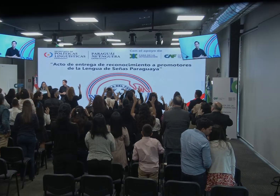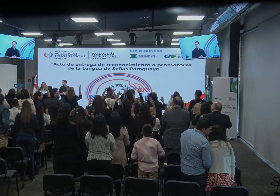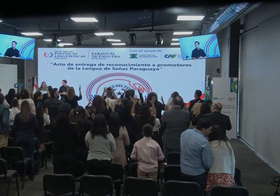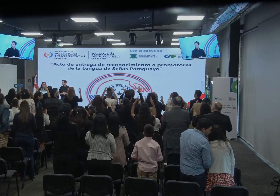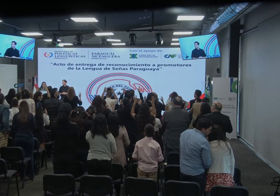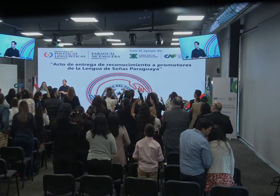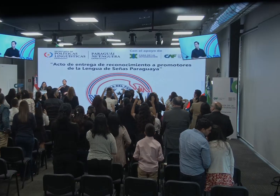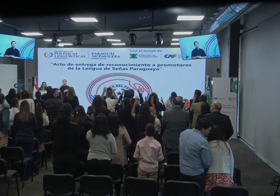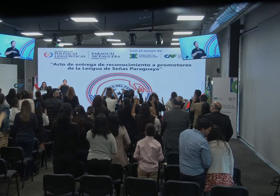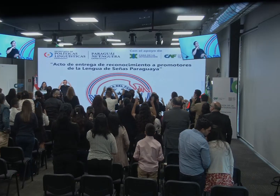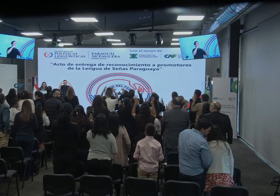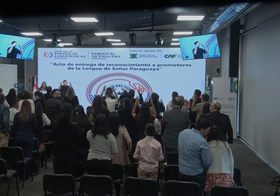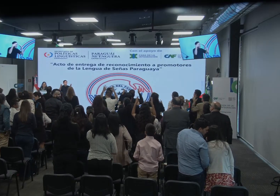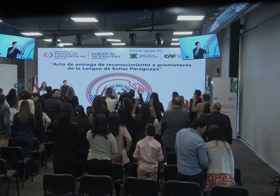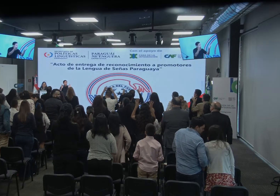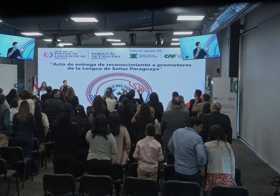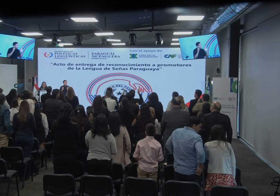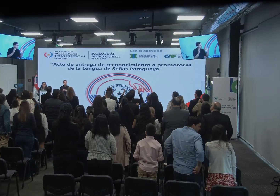Muchísimas gracias.